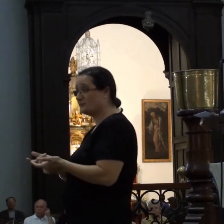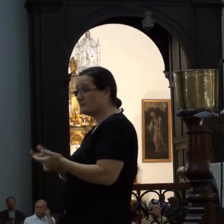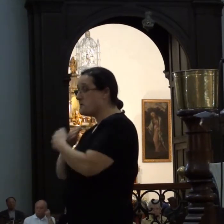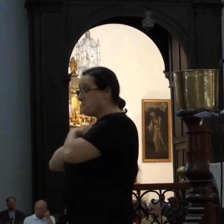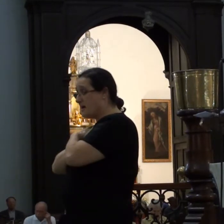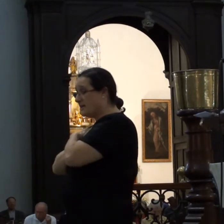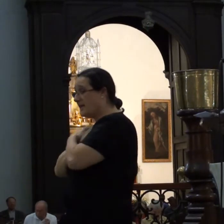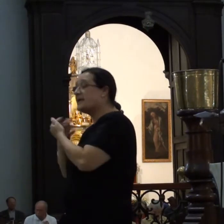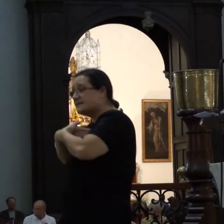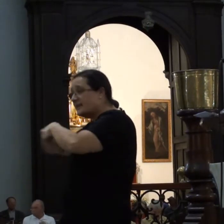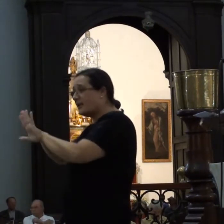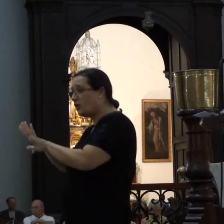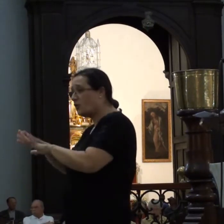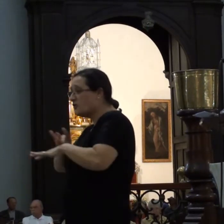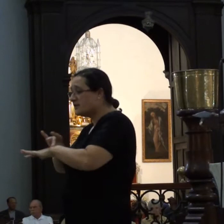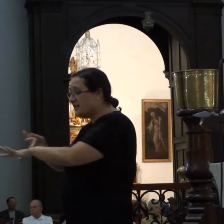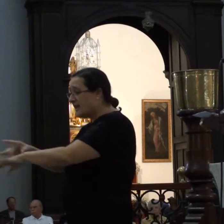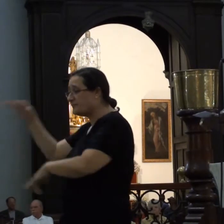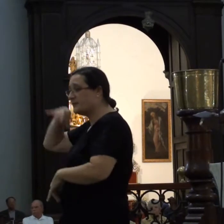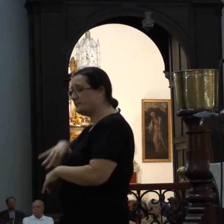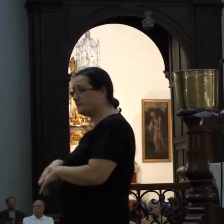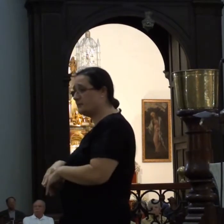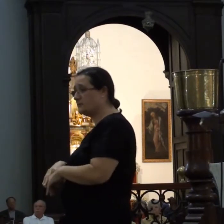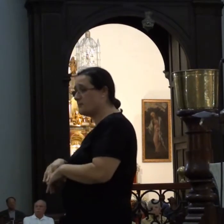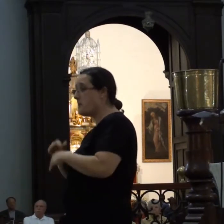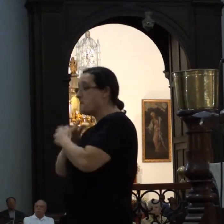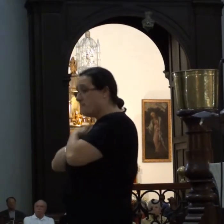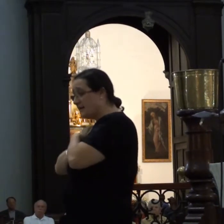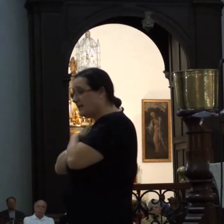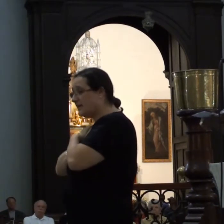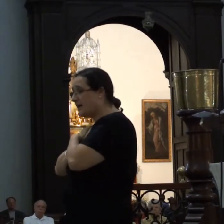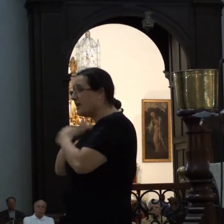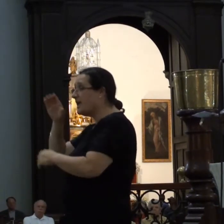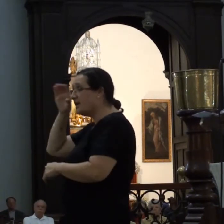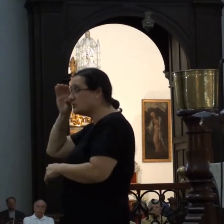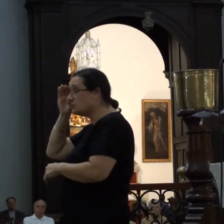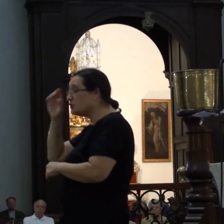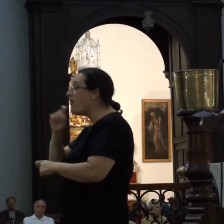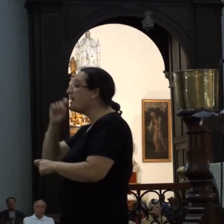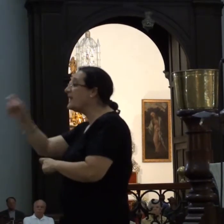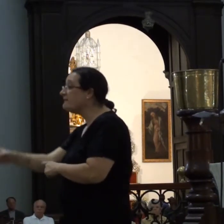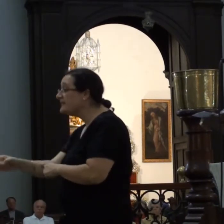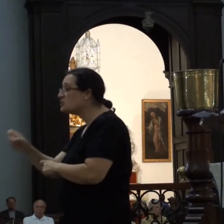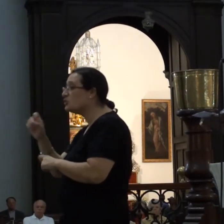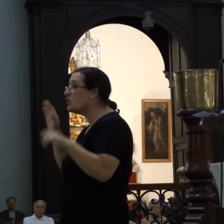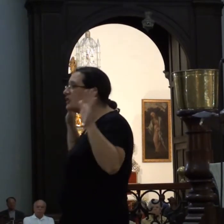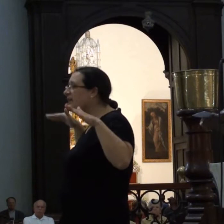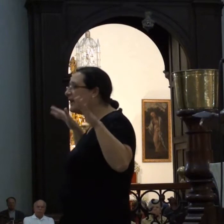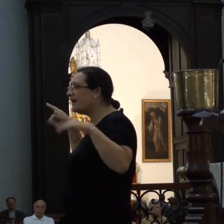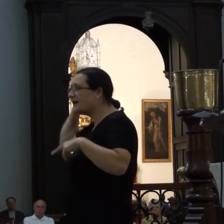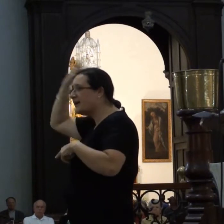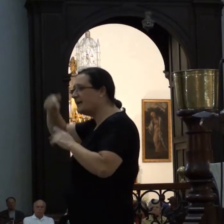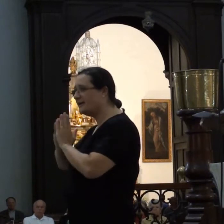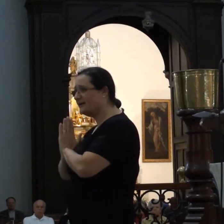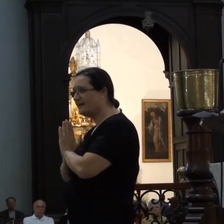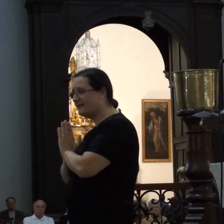María recibe el anuncio delante y en vez de quedarse ensimismada en su casa de